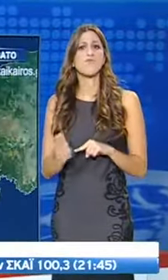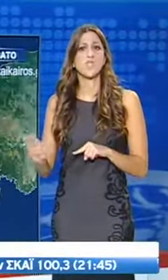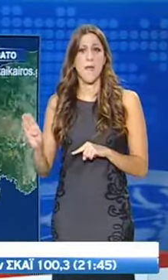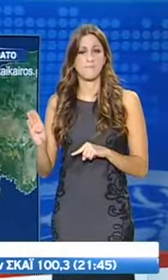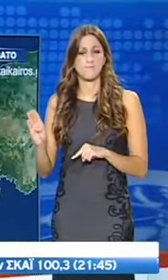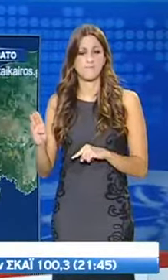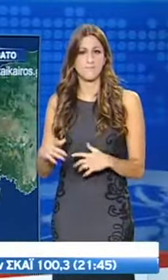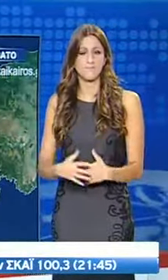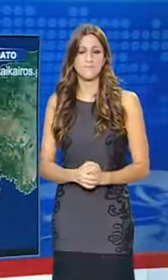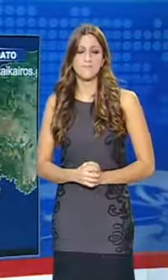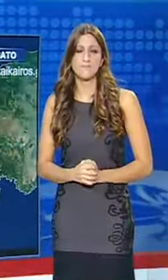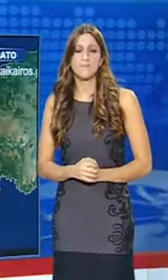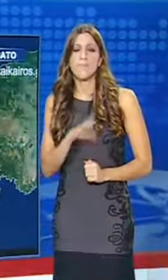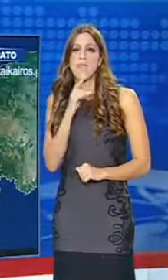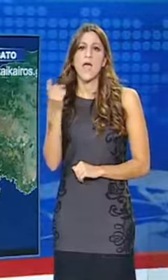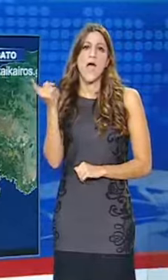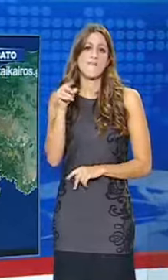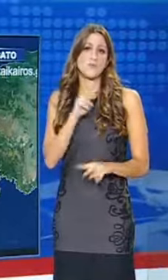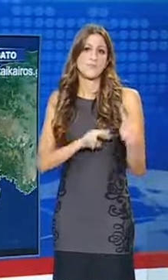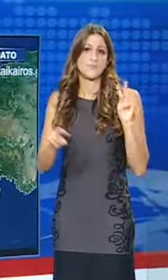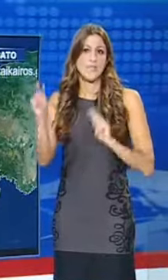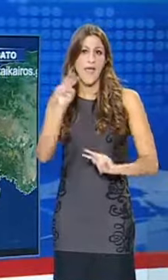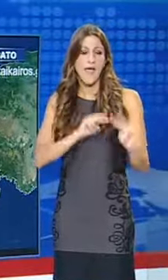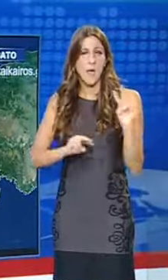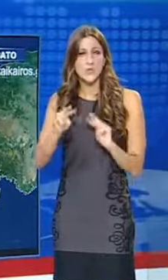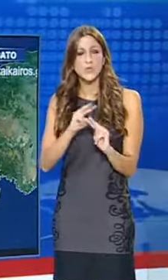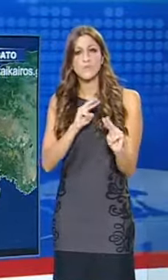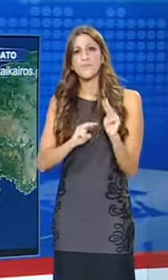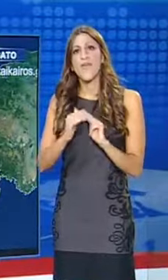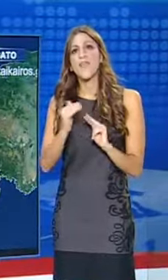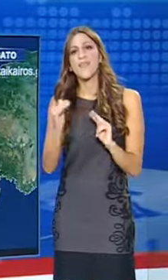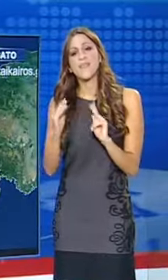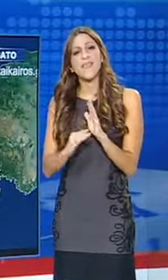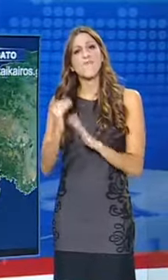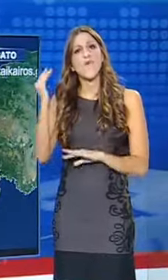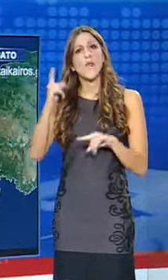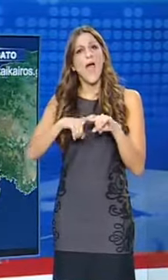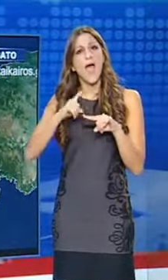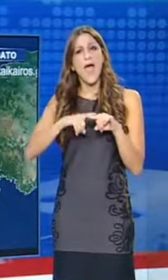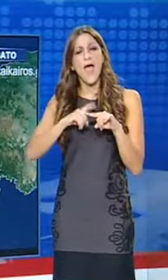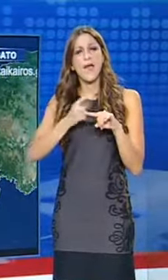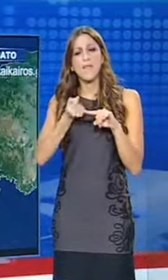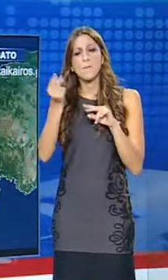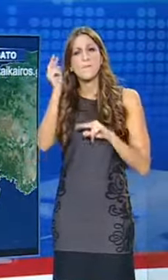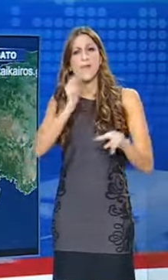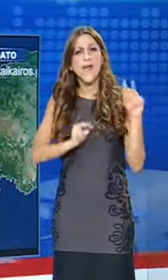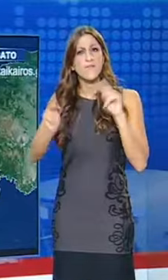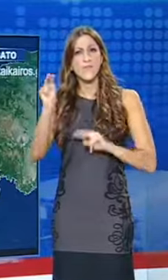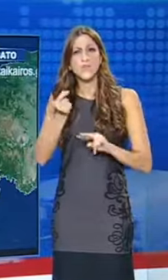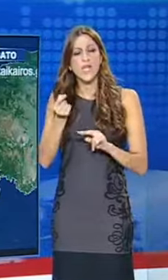μια ματιά στον αυριανό καιρό. Αρχικά προβλέπονται στη δυτική και βαθμιαία στη βόρεια Ελλάδα νεφώσεις με τοπικές βροχές και καταιγίδες θα εκδηλωθούν